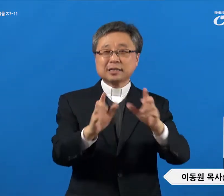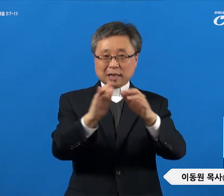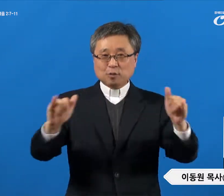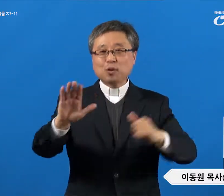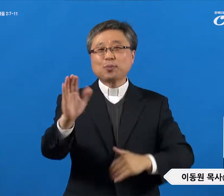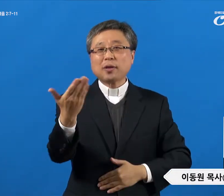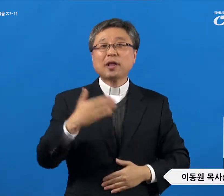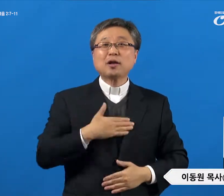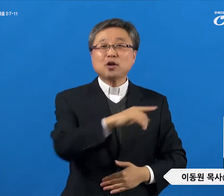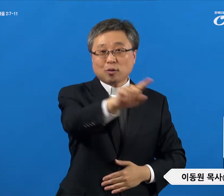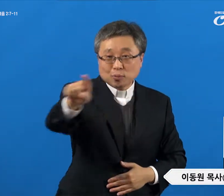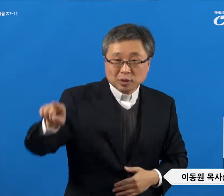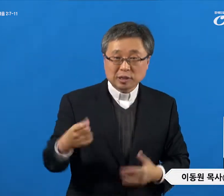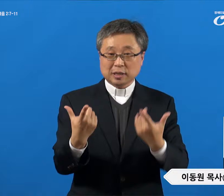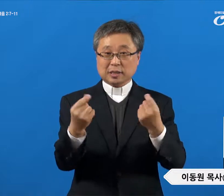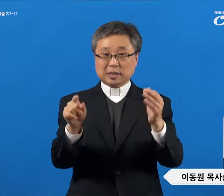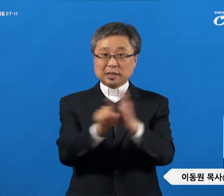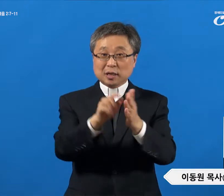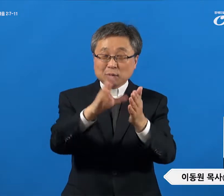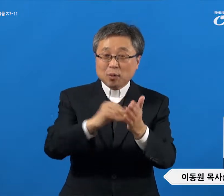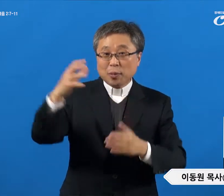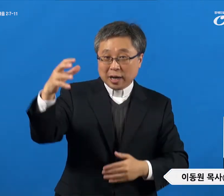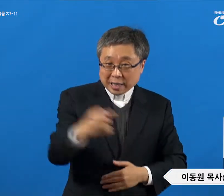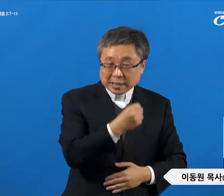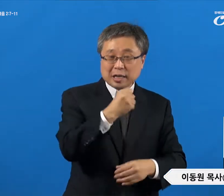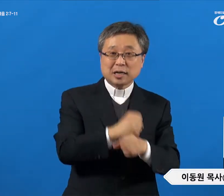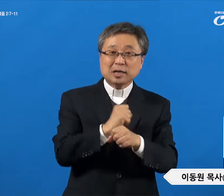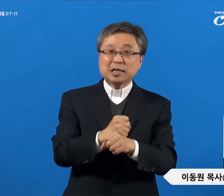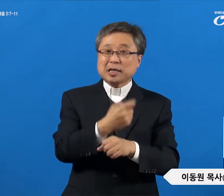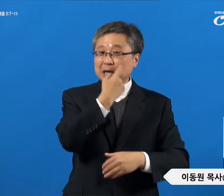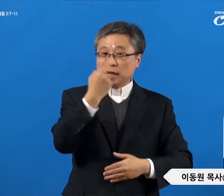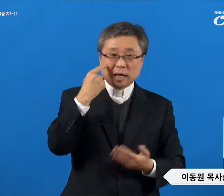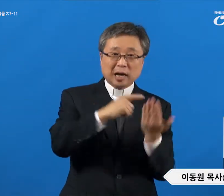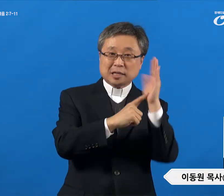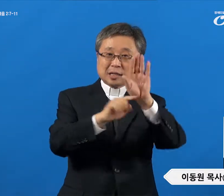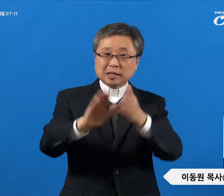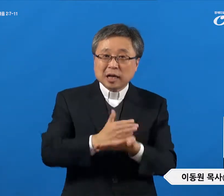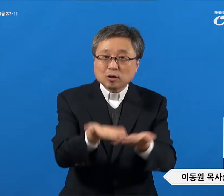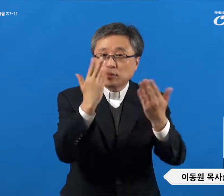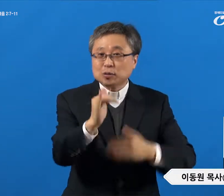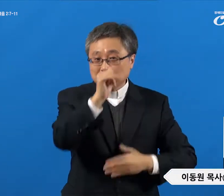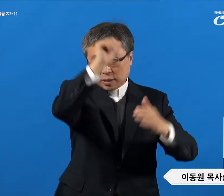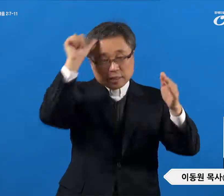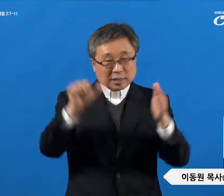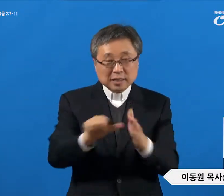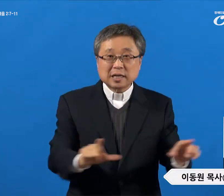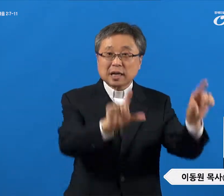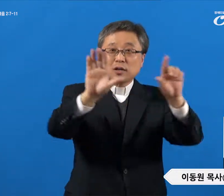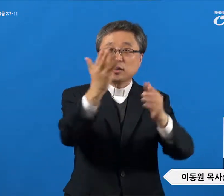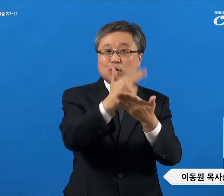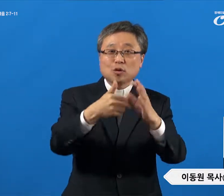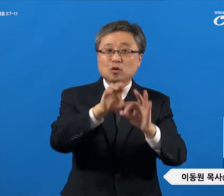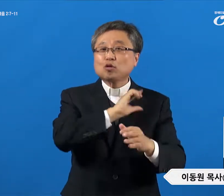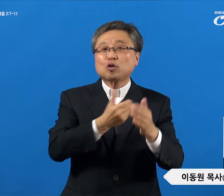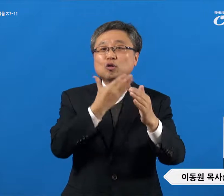나는 여러분들이 이런 신앙의 비밀을 간직하고 이 간증을 나눌 수 있는 일생을 살아가게 되시기를 주의 이름으로